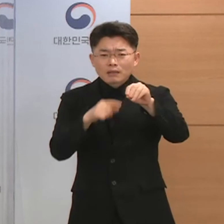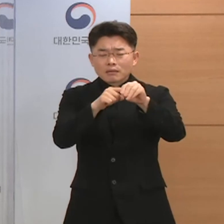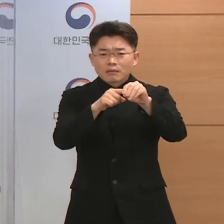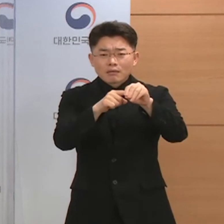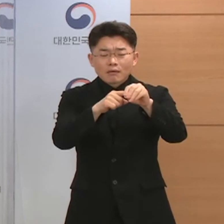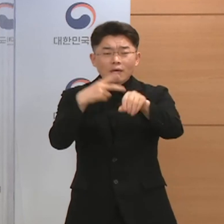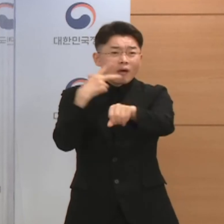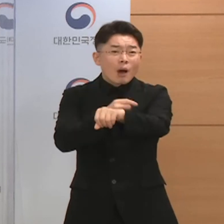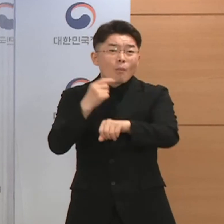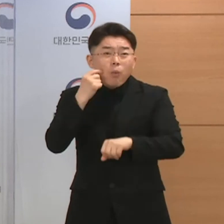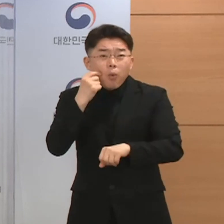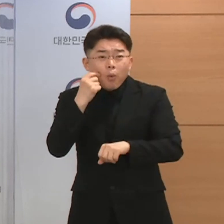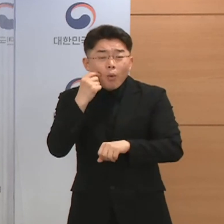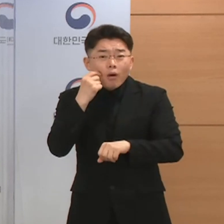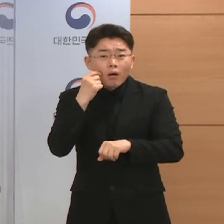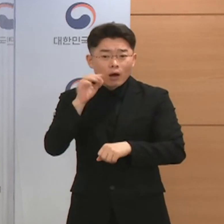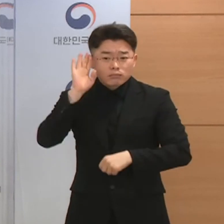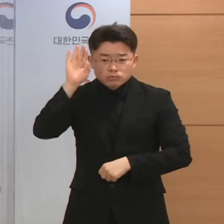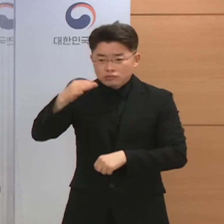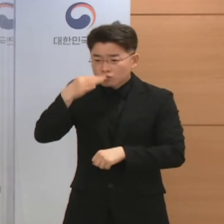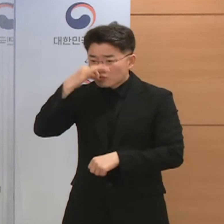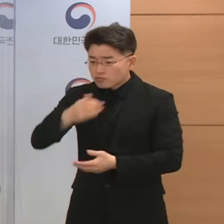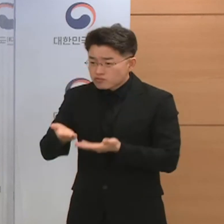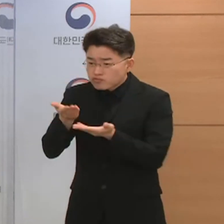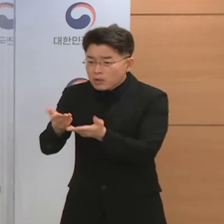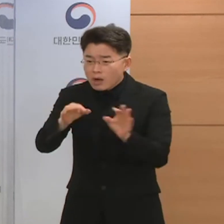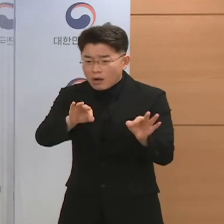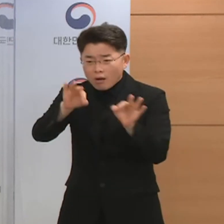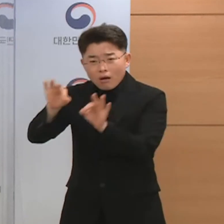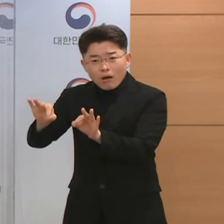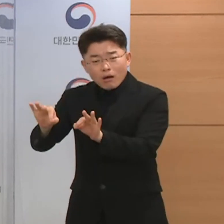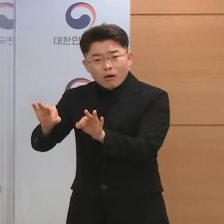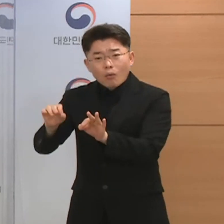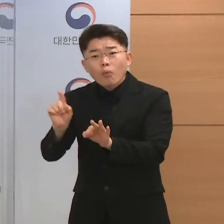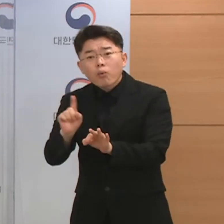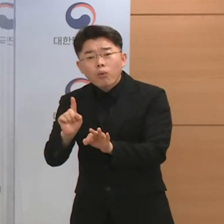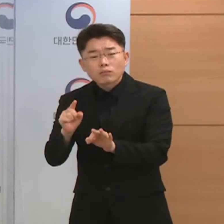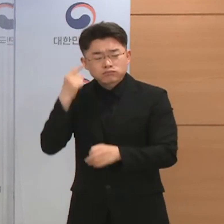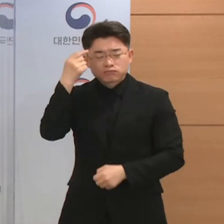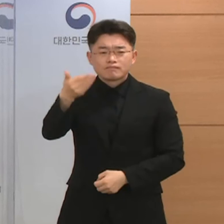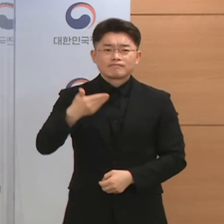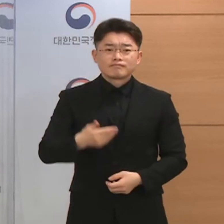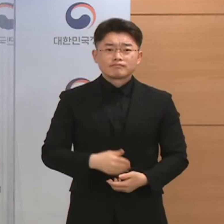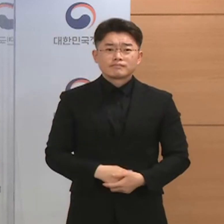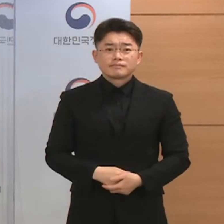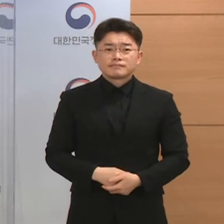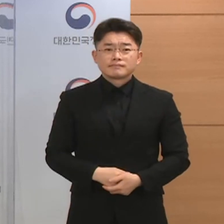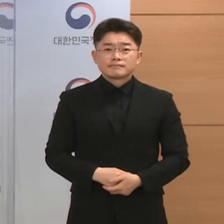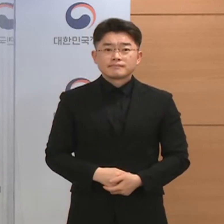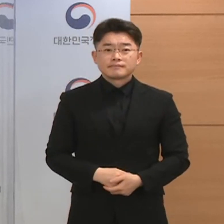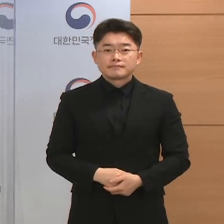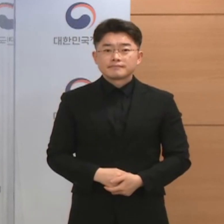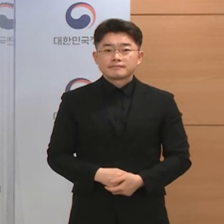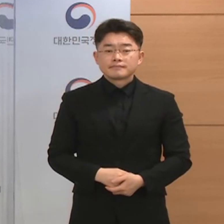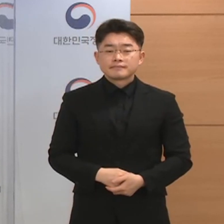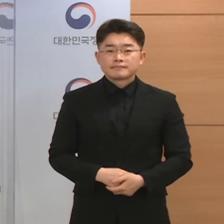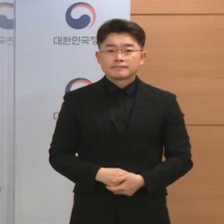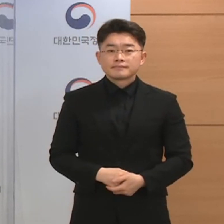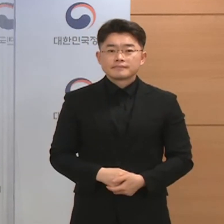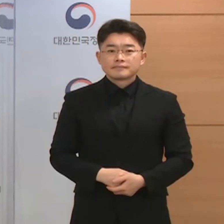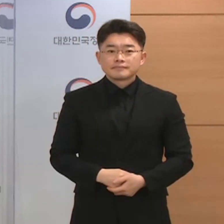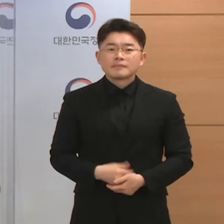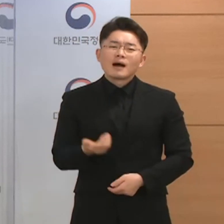시행 시기가 늦춰지거나 조정될 수 있는지에 대한 답변을 명확하게 부탁드립니다. 예, 이 부분들은 아까